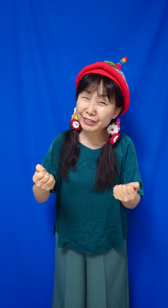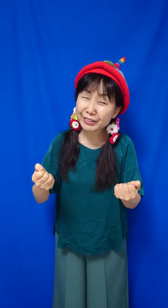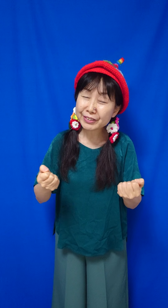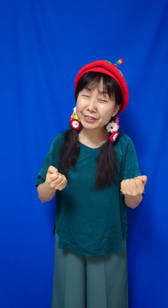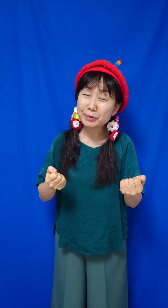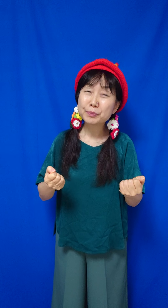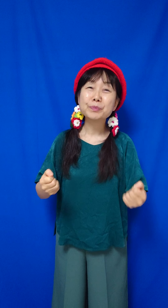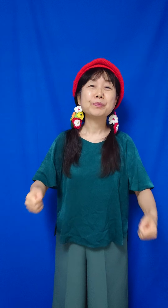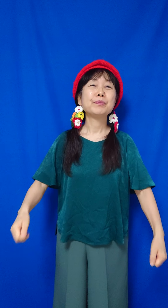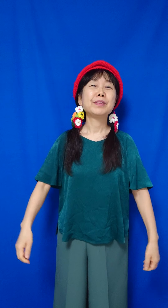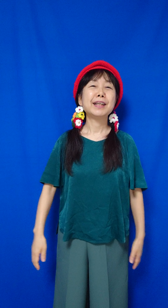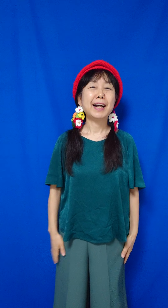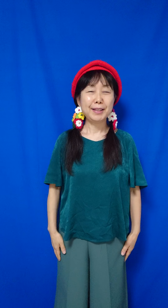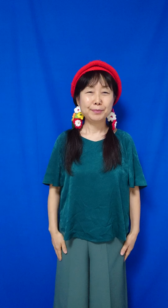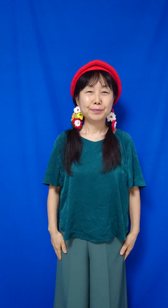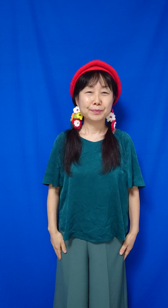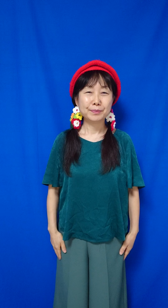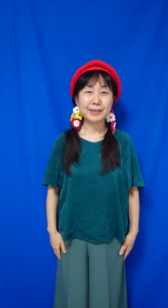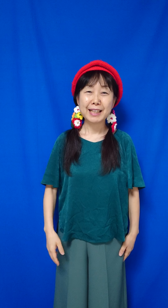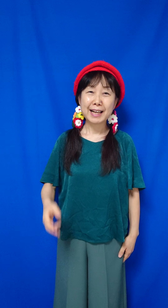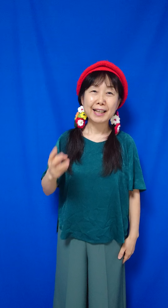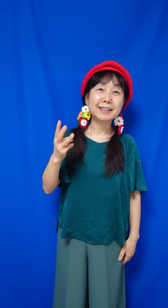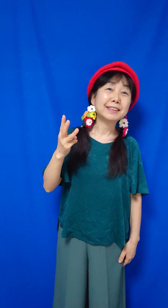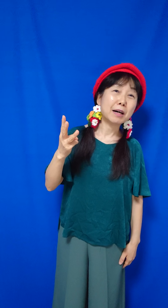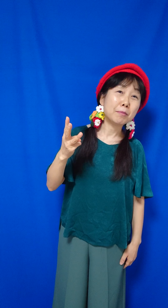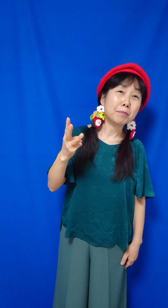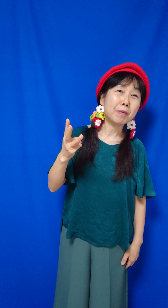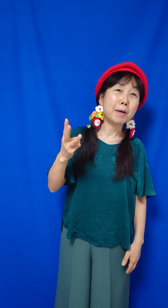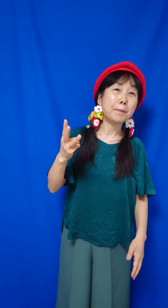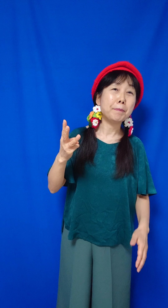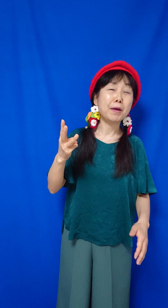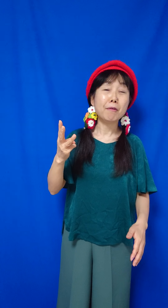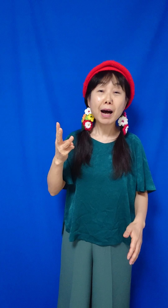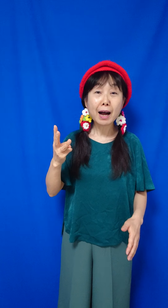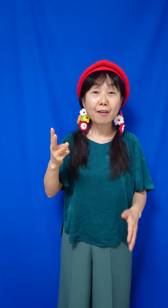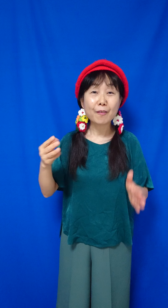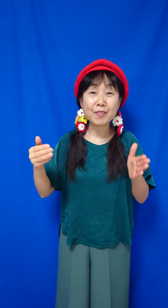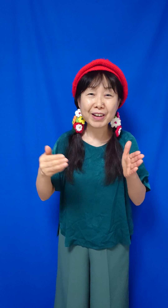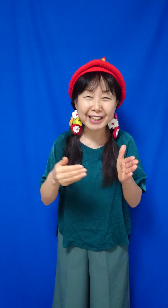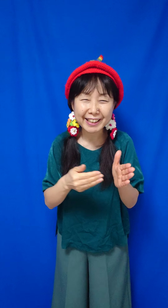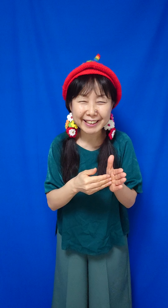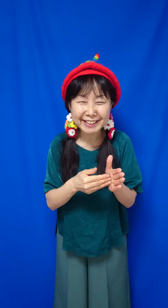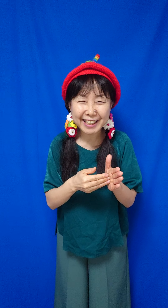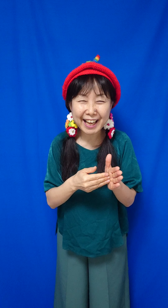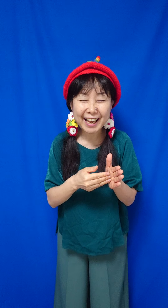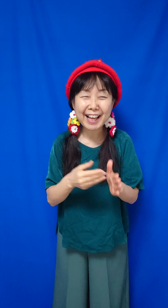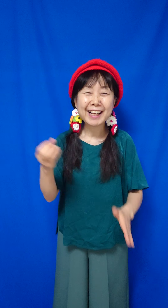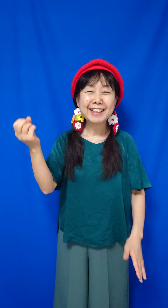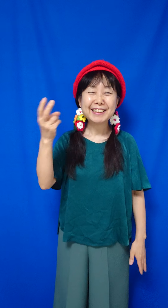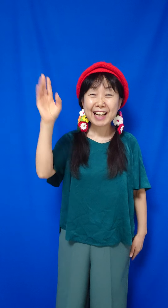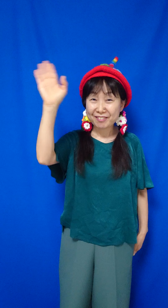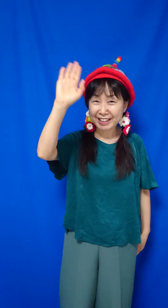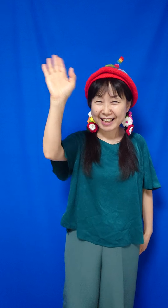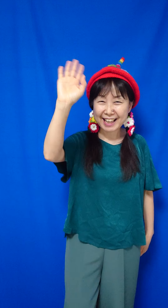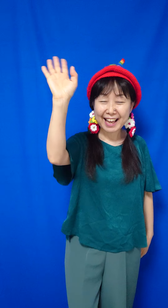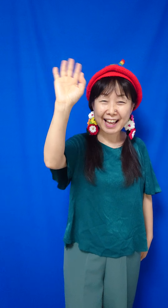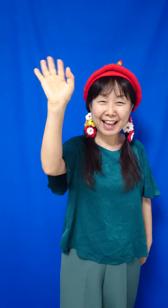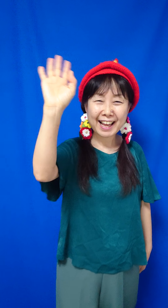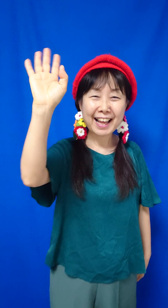輸。はい、じゃあ3番目は はここまでですね。じゃあまたねー。